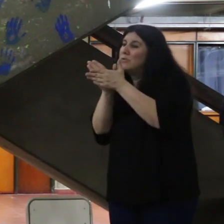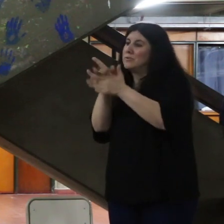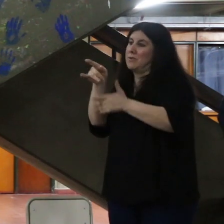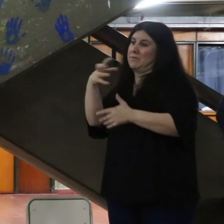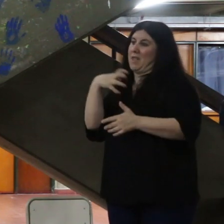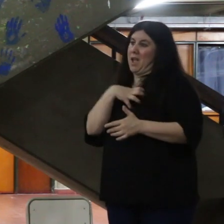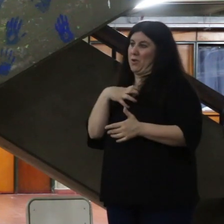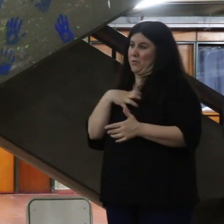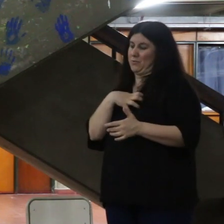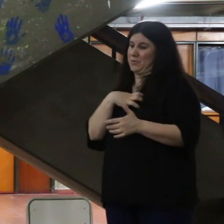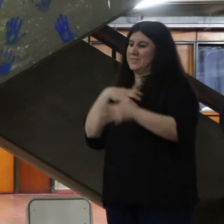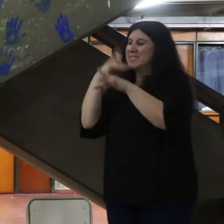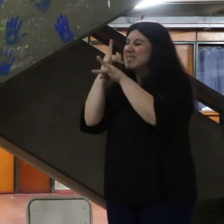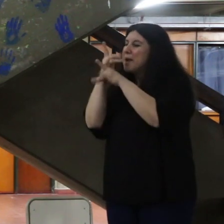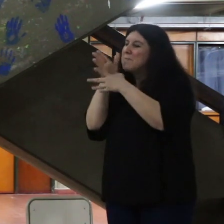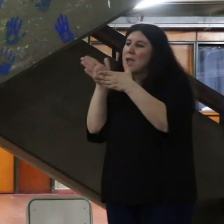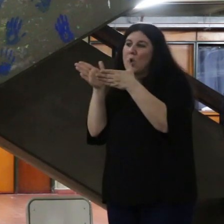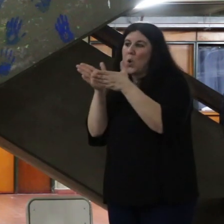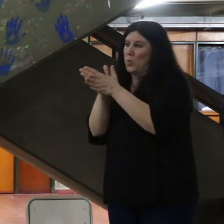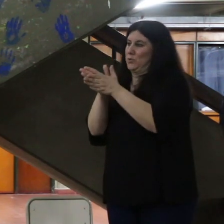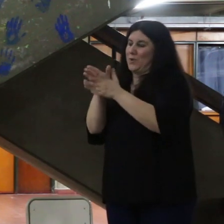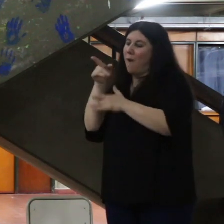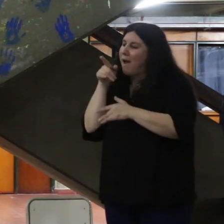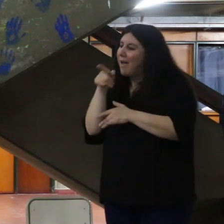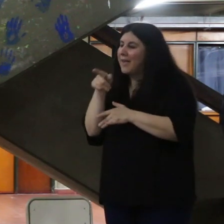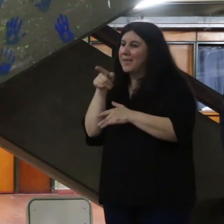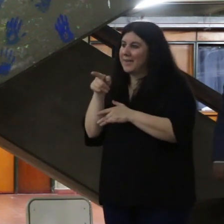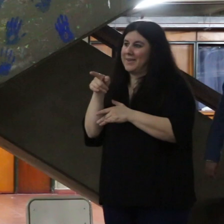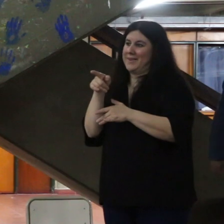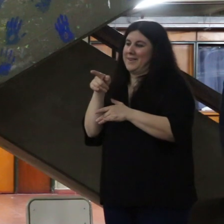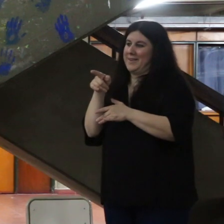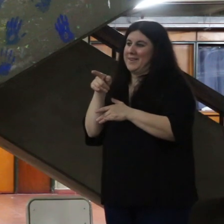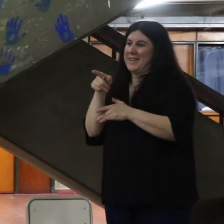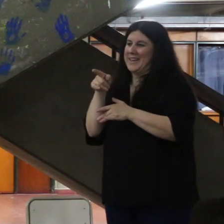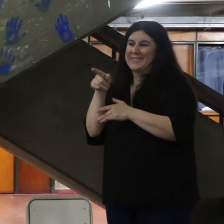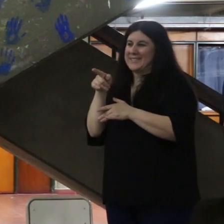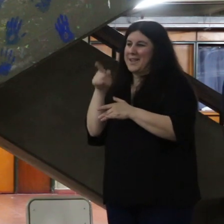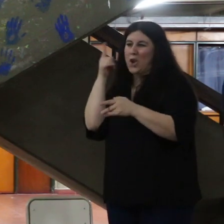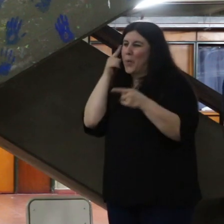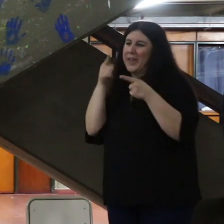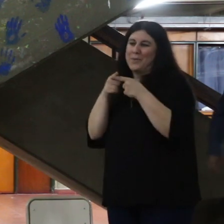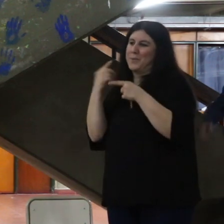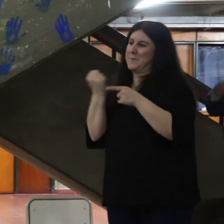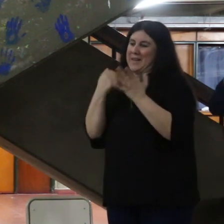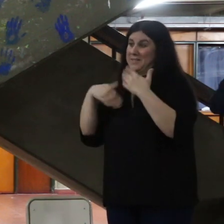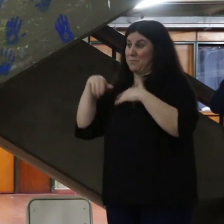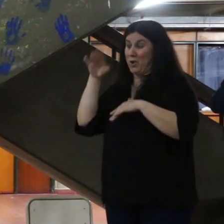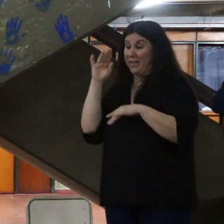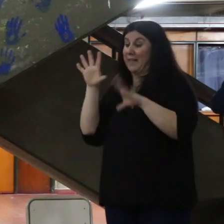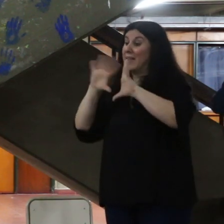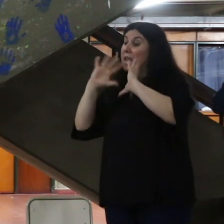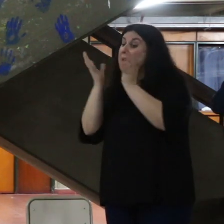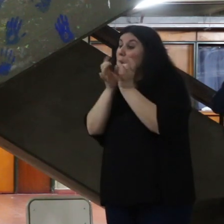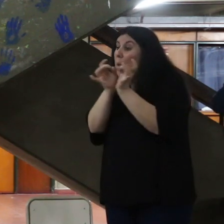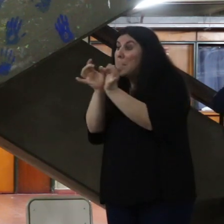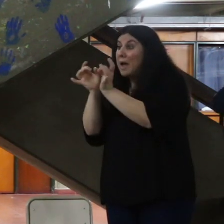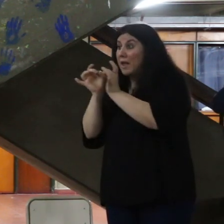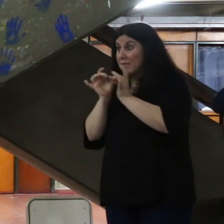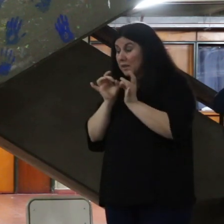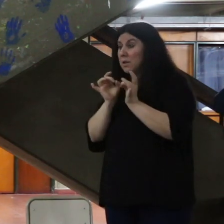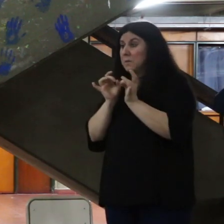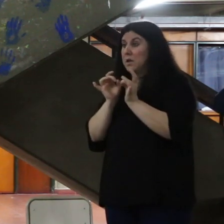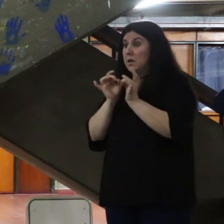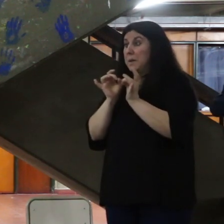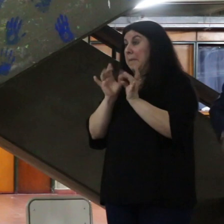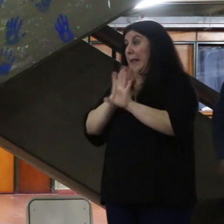con ellas, ¿sí? Me parece que la salida de la pandemia también la tenemos que pensar con ellos